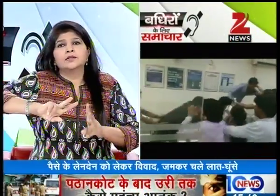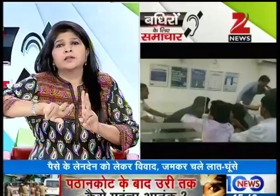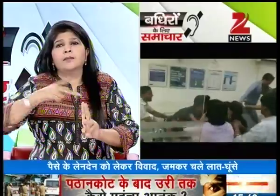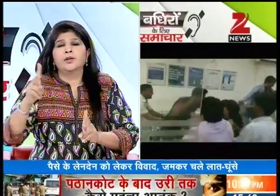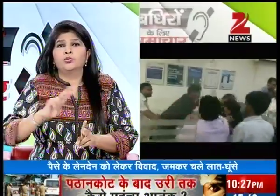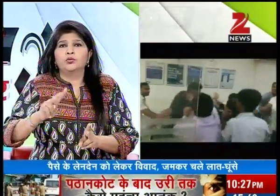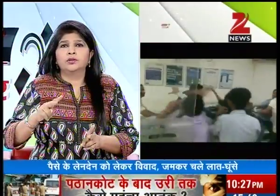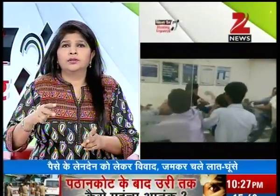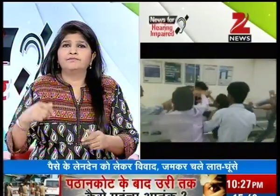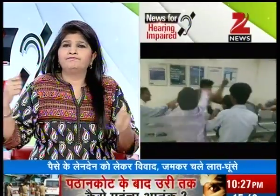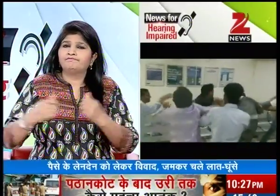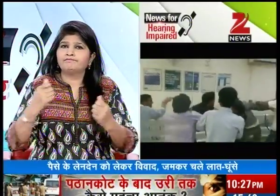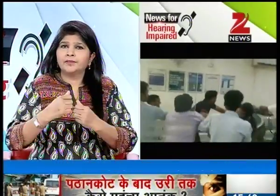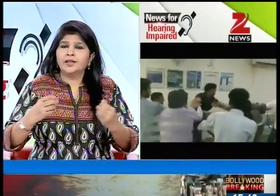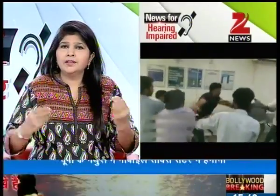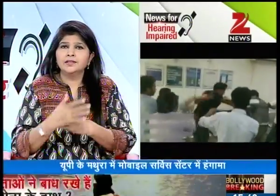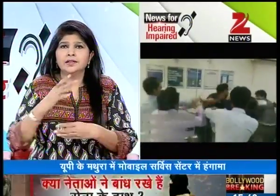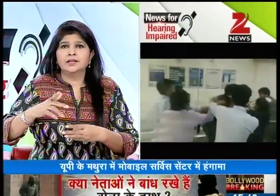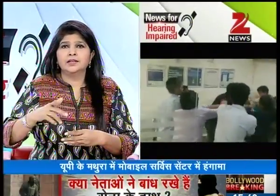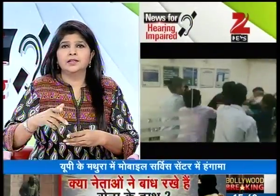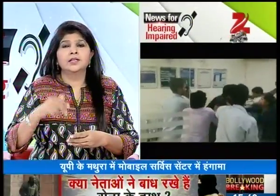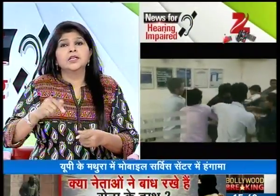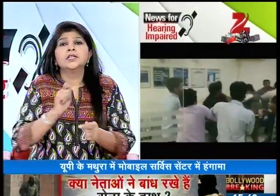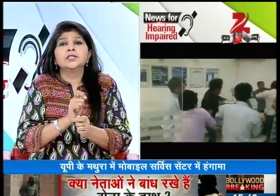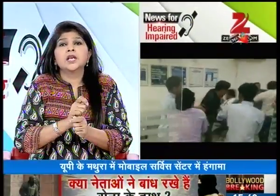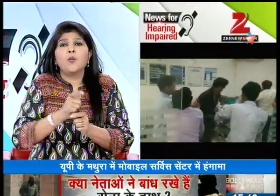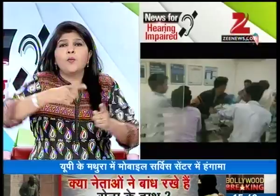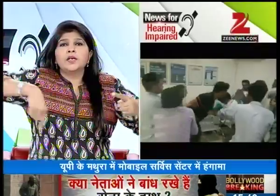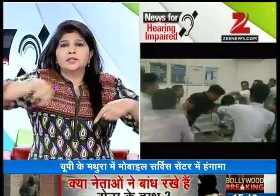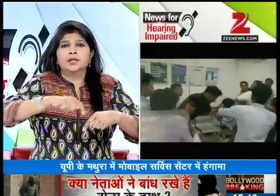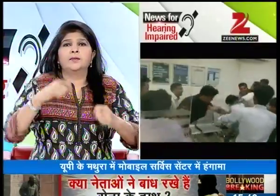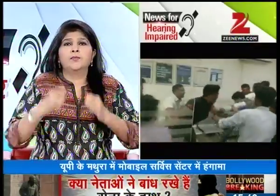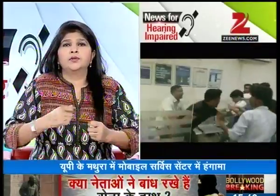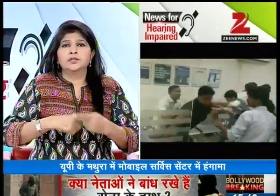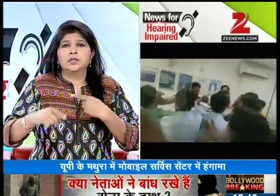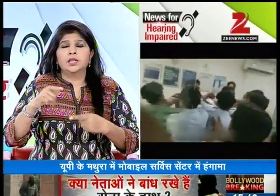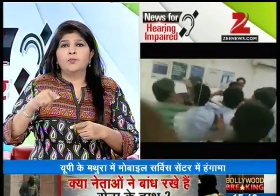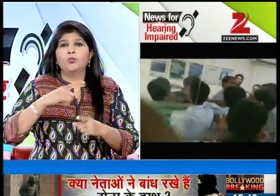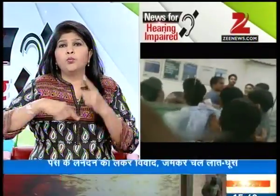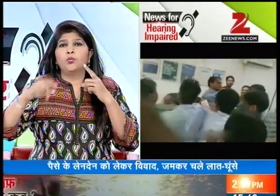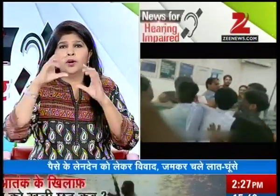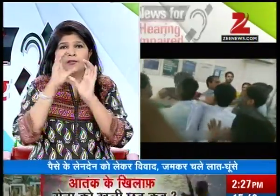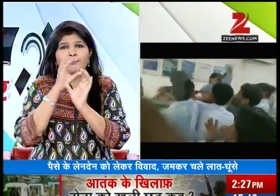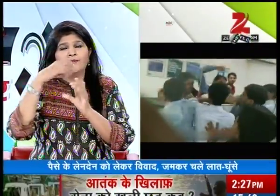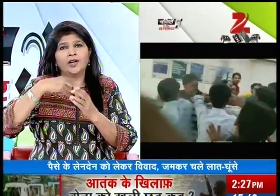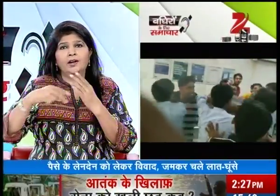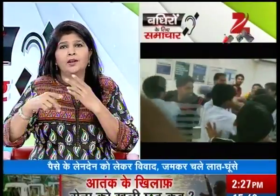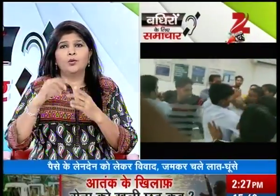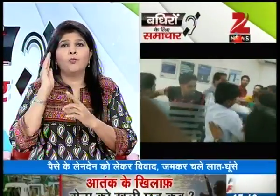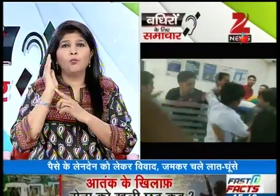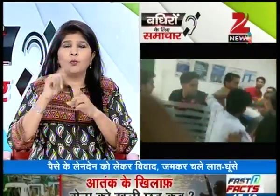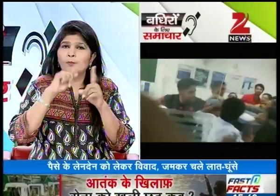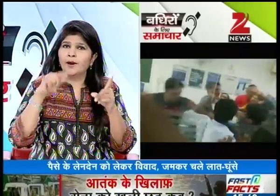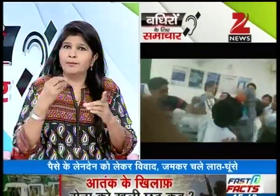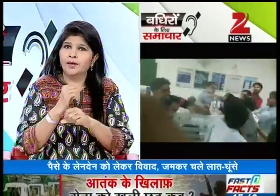जिसके बाद दोनों तरफ से जमकर थप्पड़ और घूसे चले। सर्विस सेंटर में मौजूद एक शख्स ने पूरे हंगामे